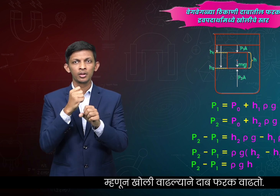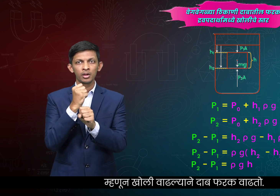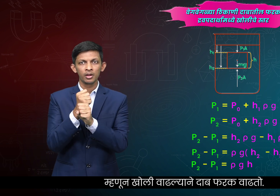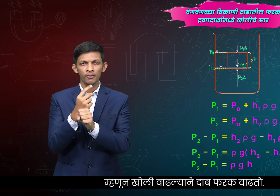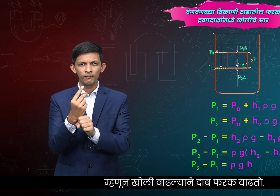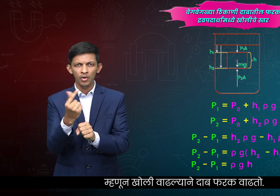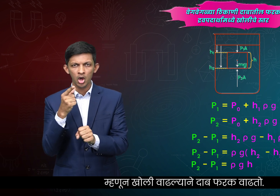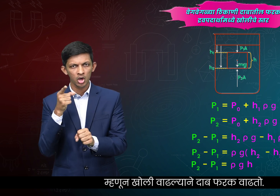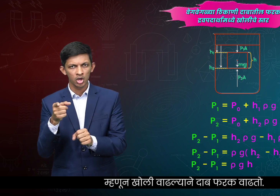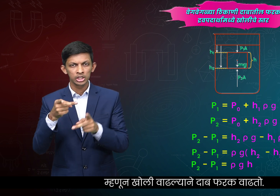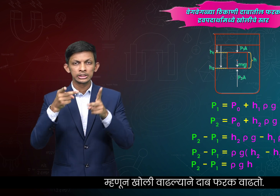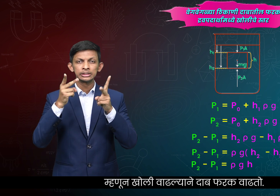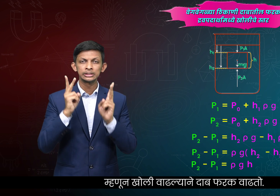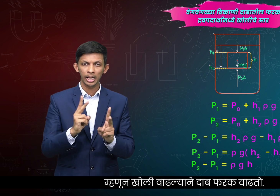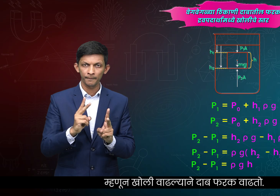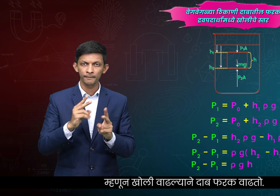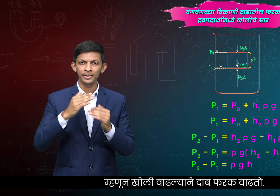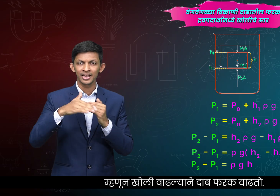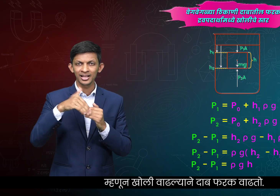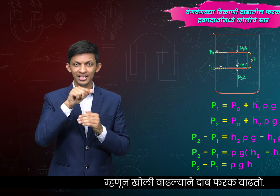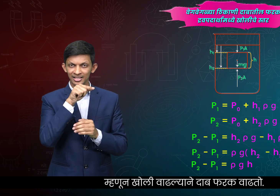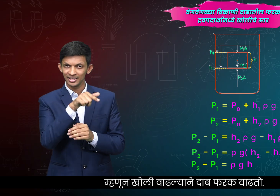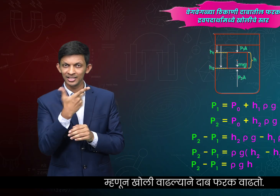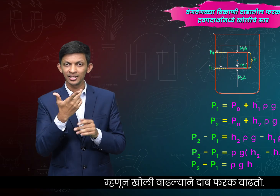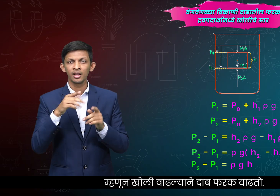म्हणून खोली वाढल्याने दाबात फरक पडतो.